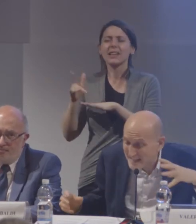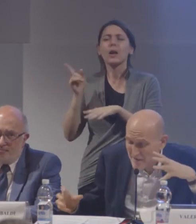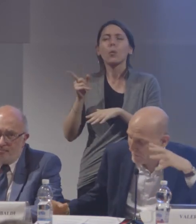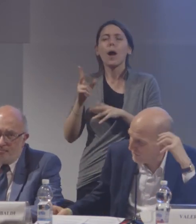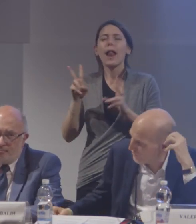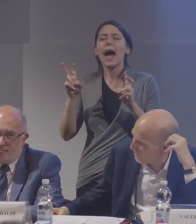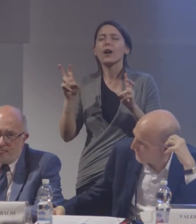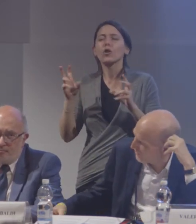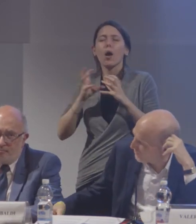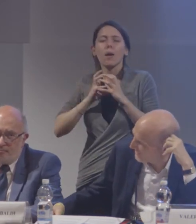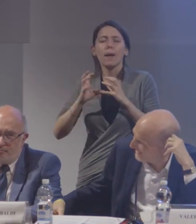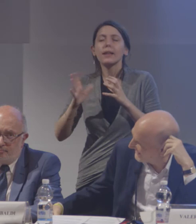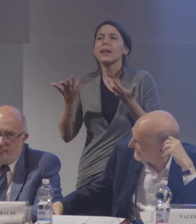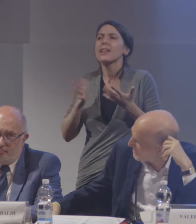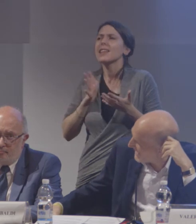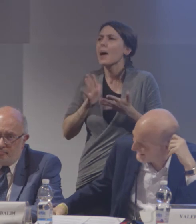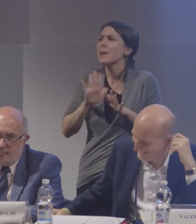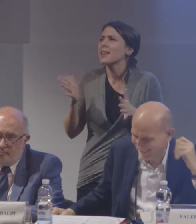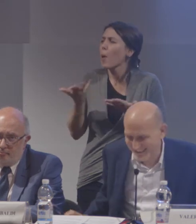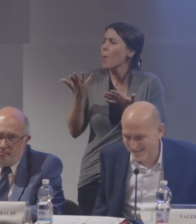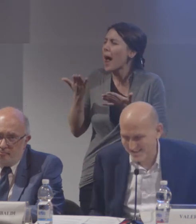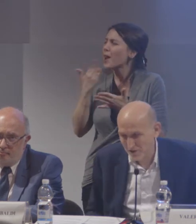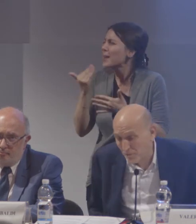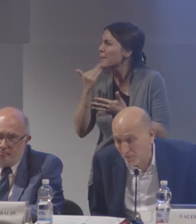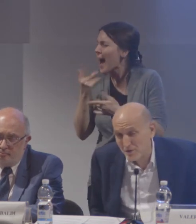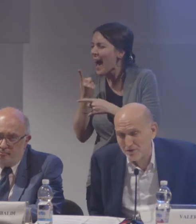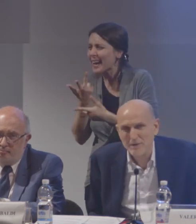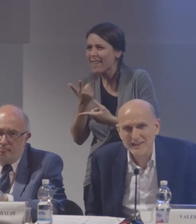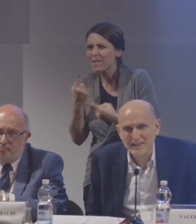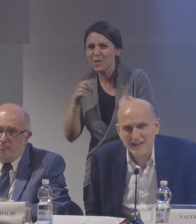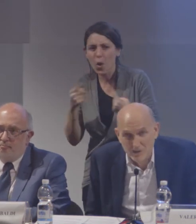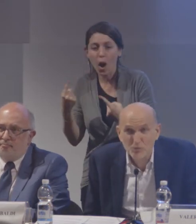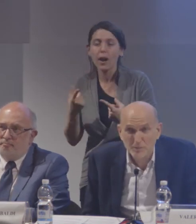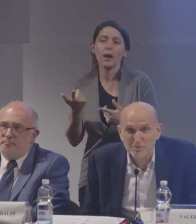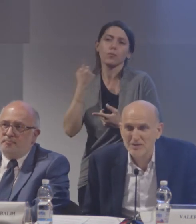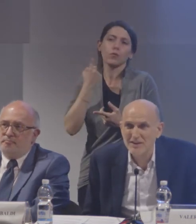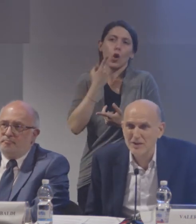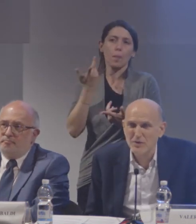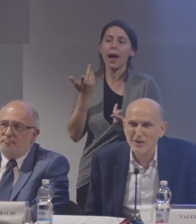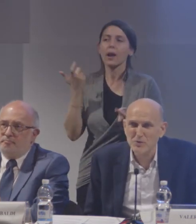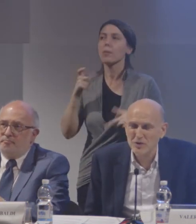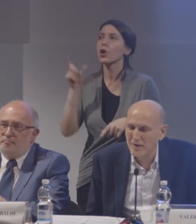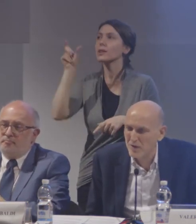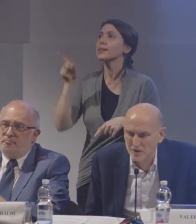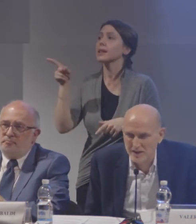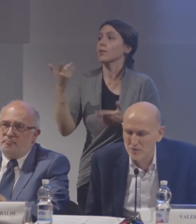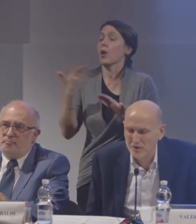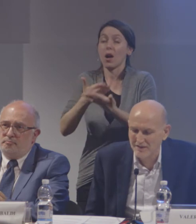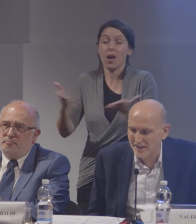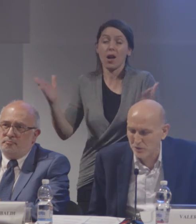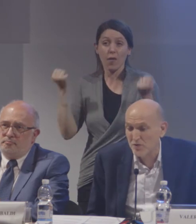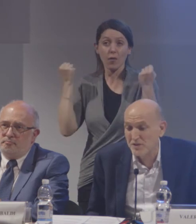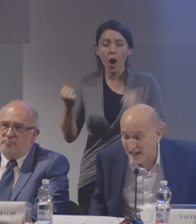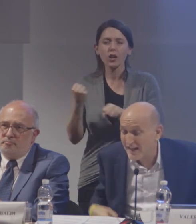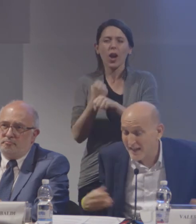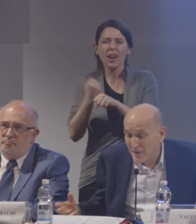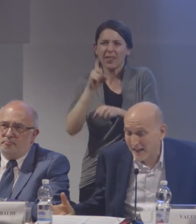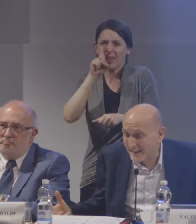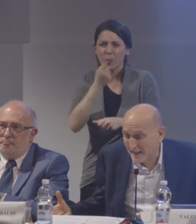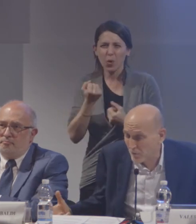temi e sempre lasciare qualcosa di aperto alla discussione. Un po' questo dipende dalla natura appunto dell'intellettuale Tullio De Mauro, dalle sue attività e